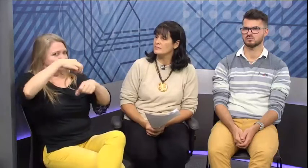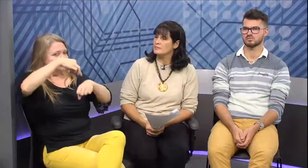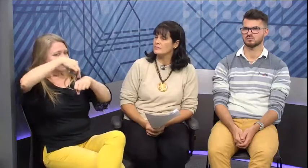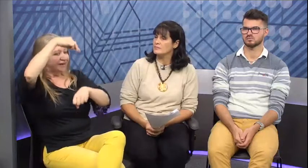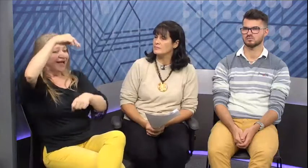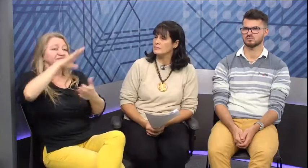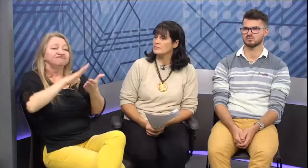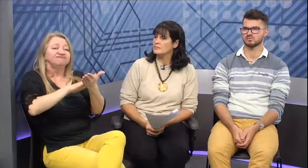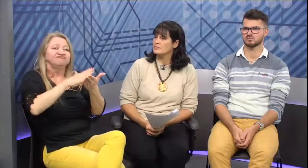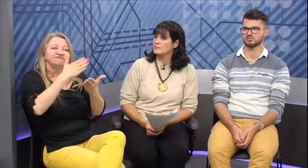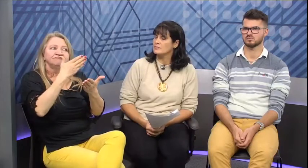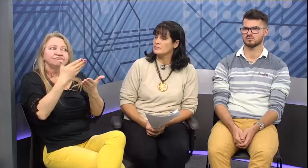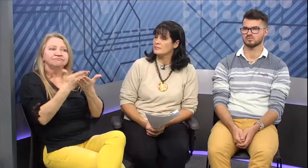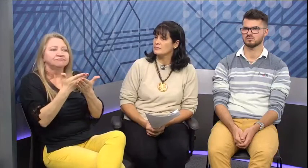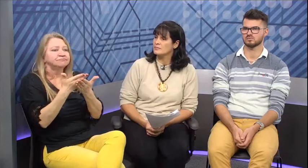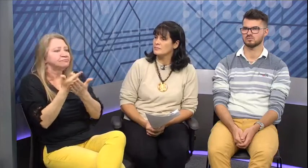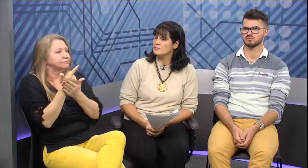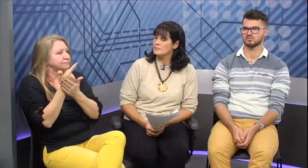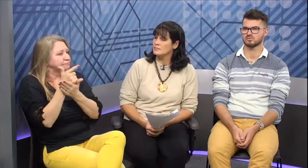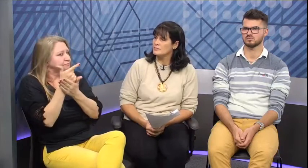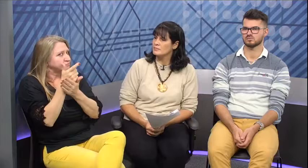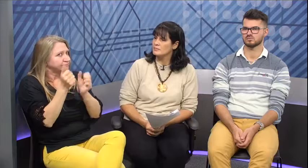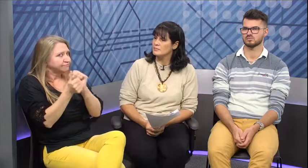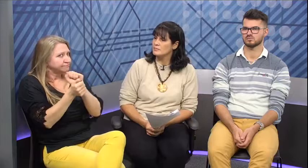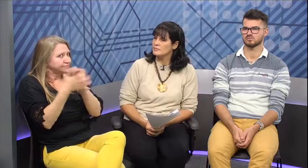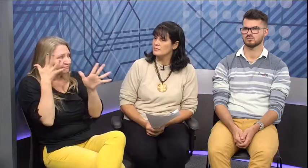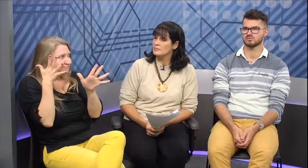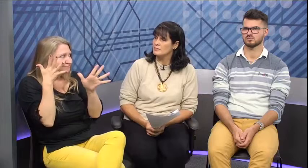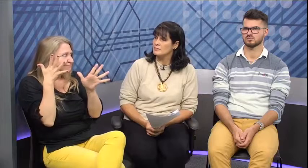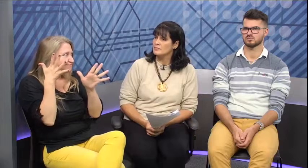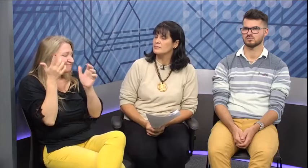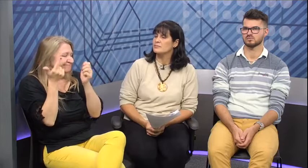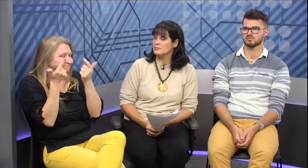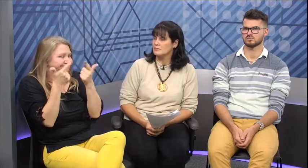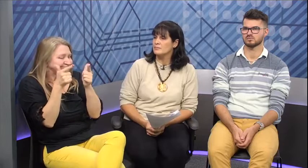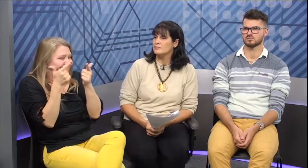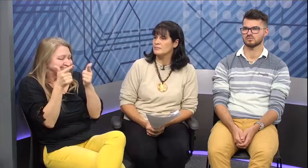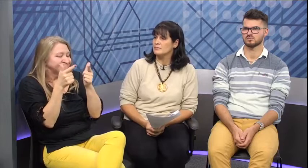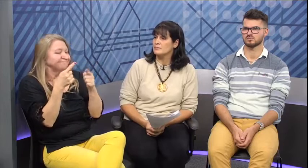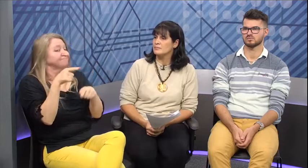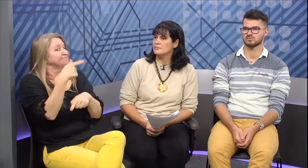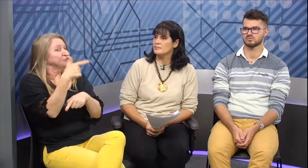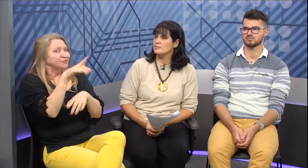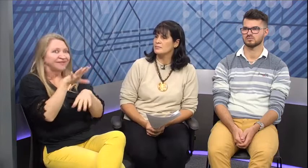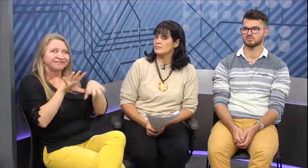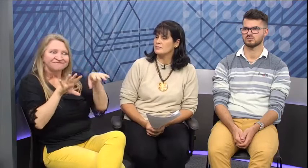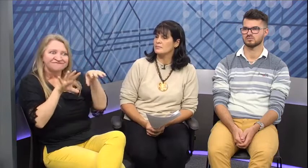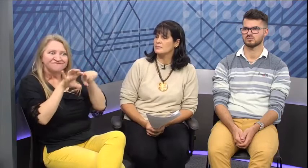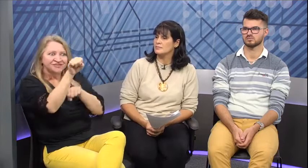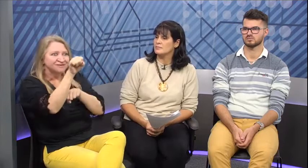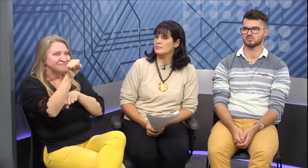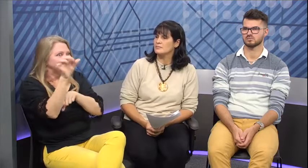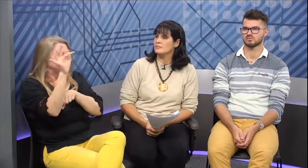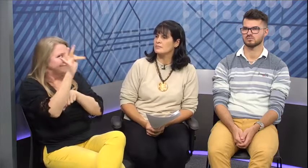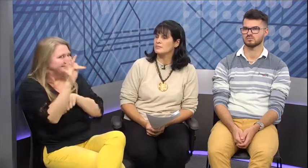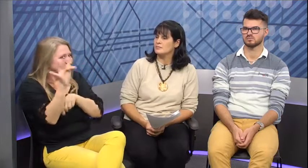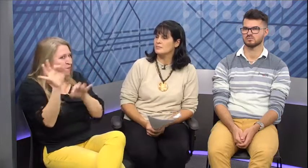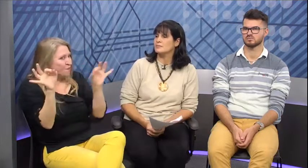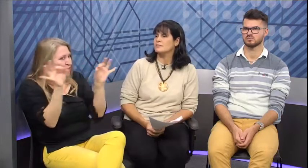vi que durante o mestrado, na minha experiência com intérprete, eu não teria, porque no mestrado não tinha intérpretes